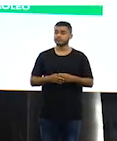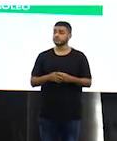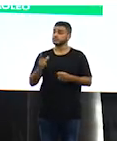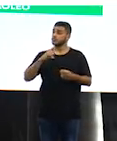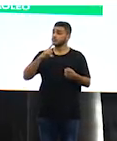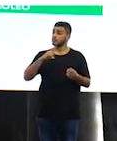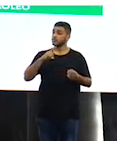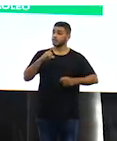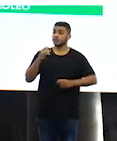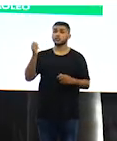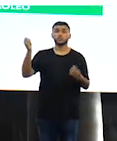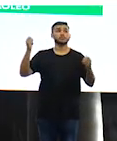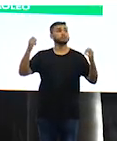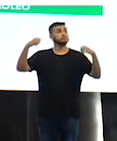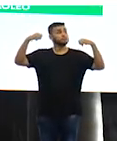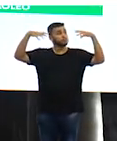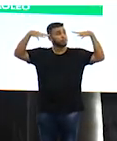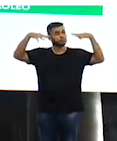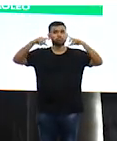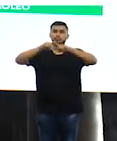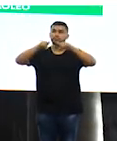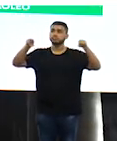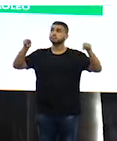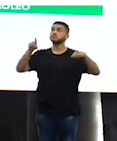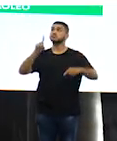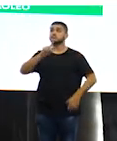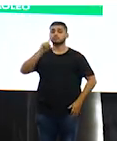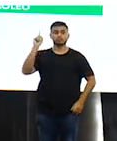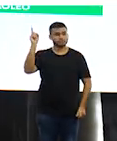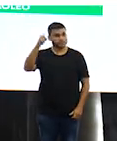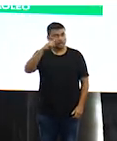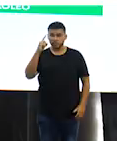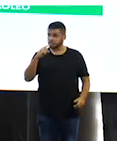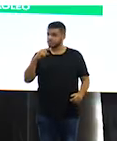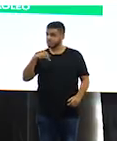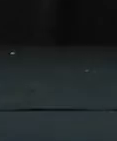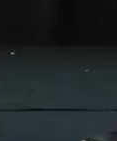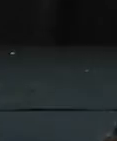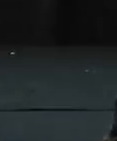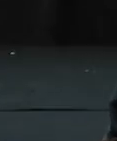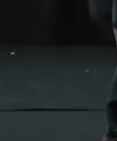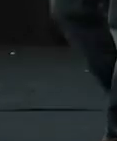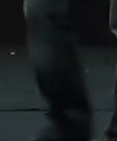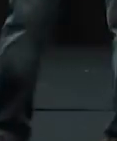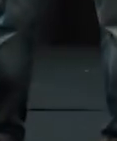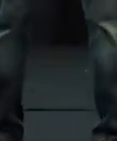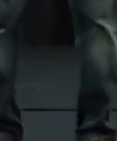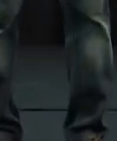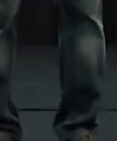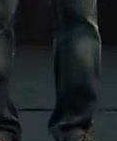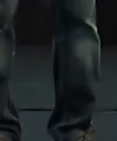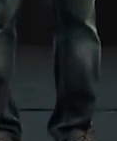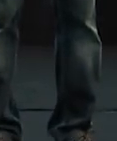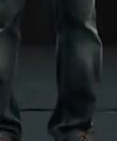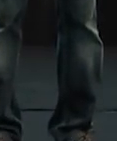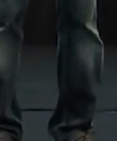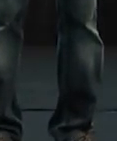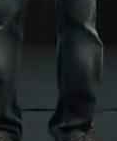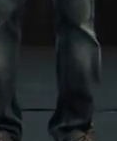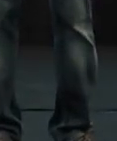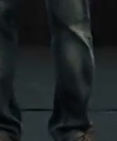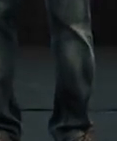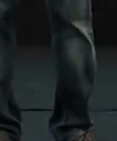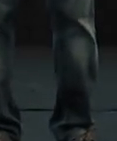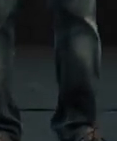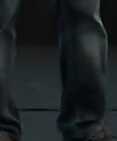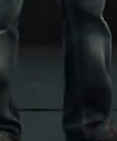energia que ilumina tudo aqui para vocês no ginásio, ela é gerada onde? Ela é gerada